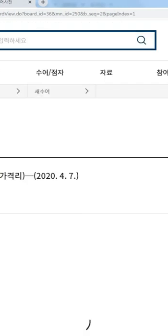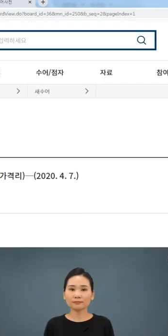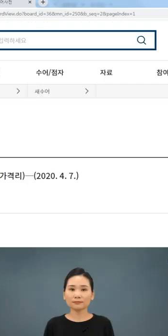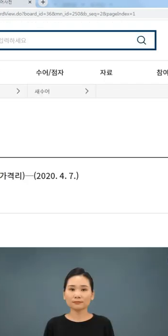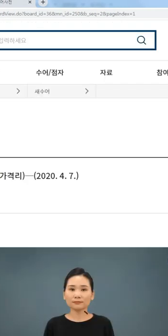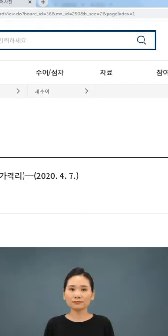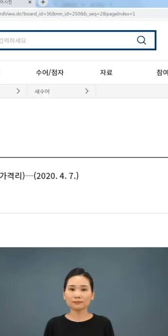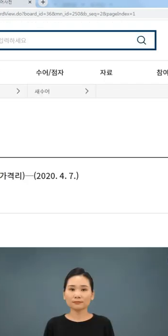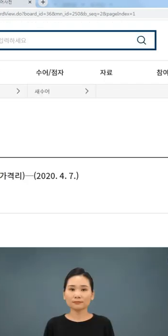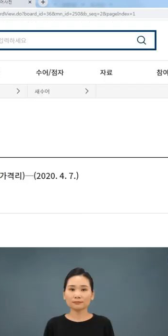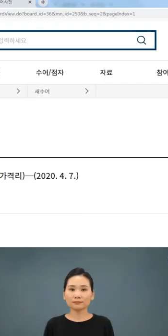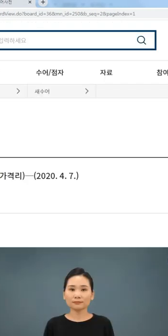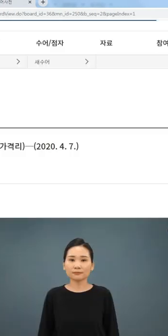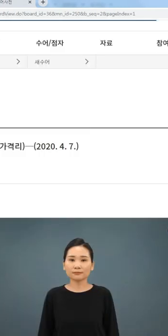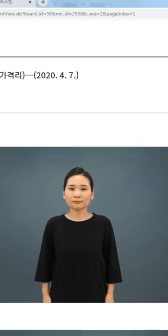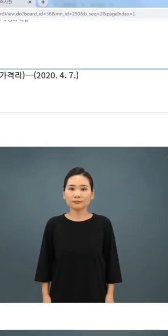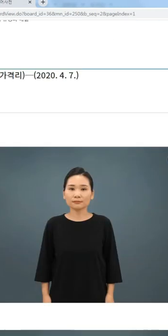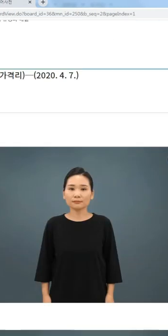좀 아쉬운데